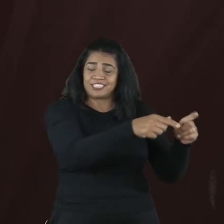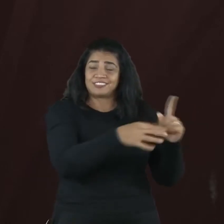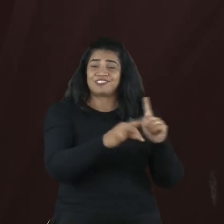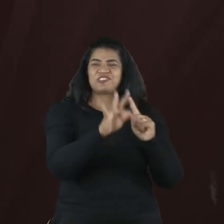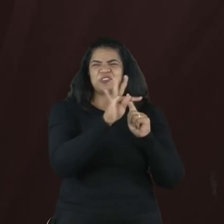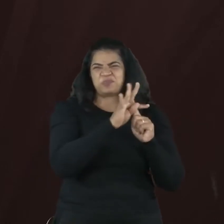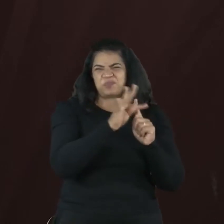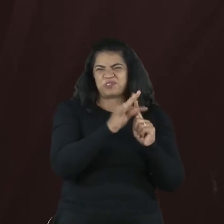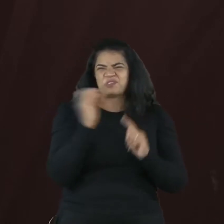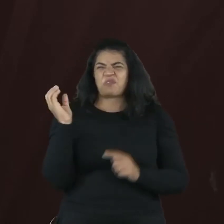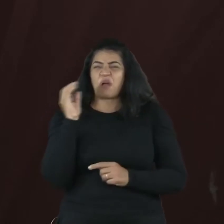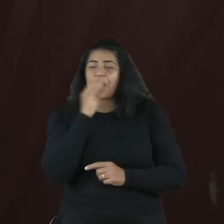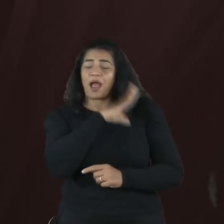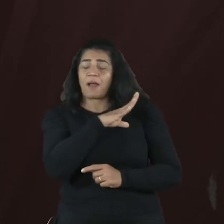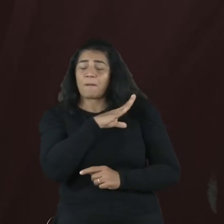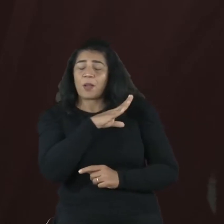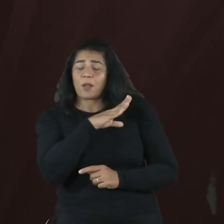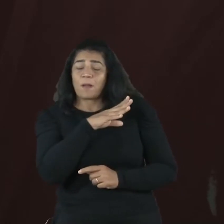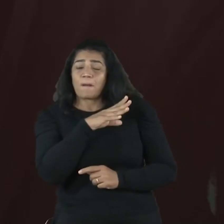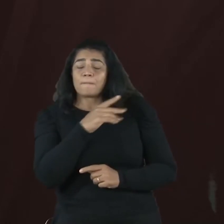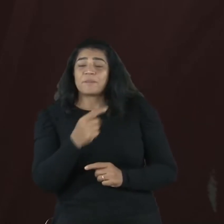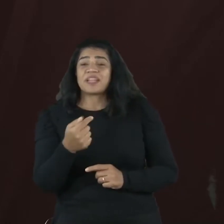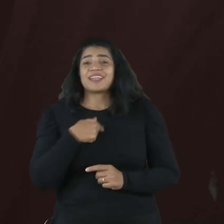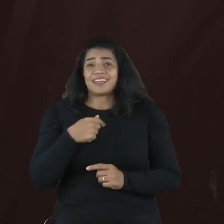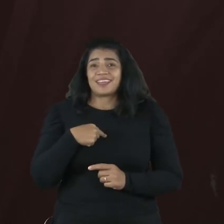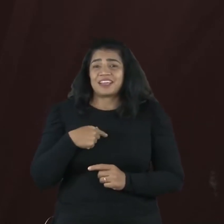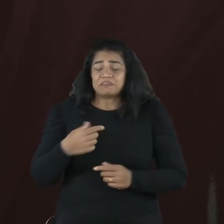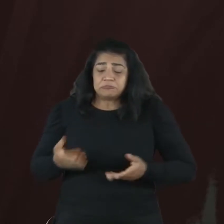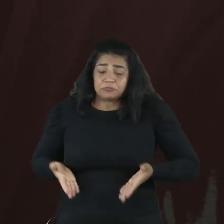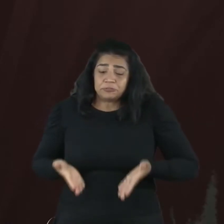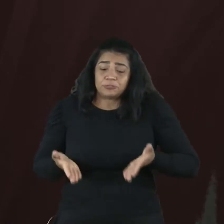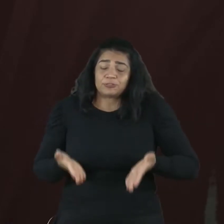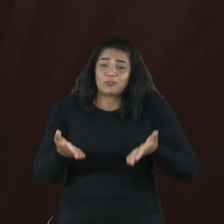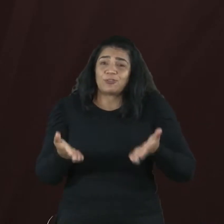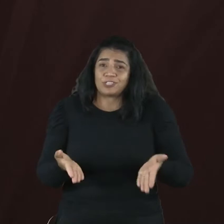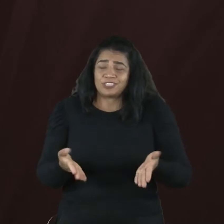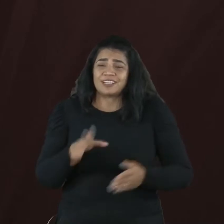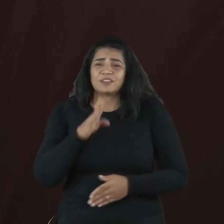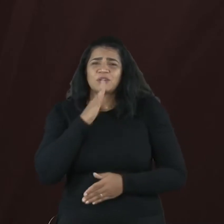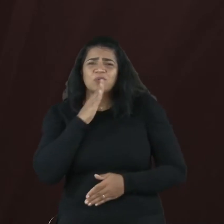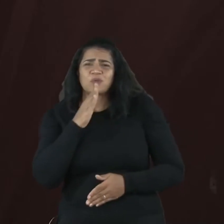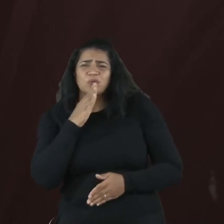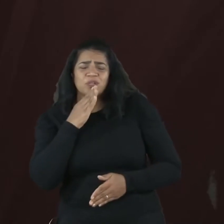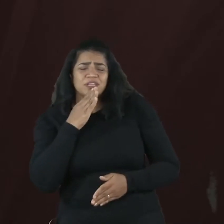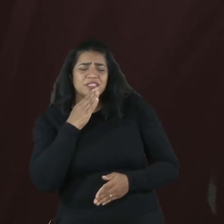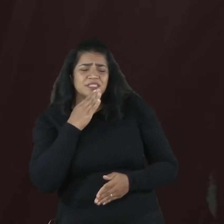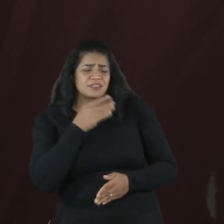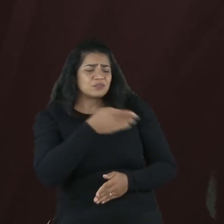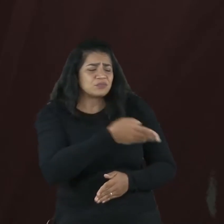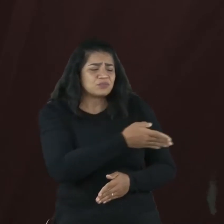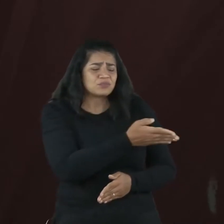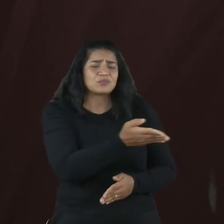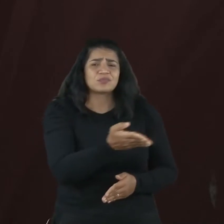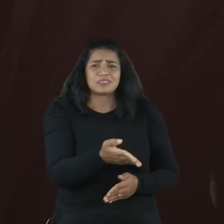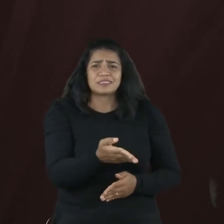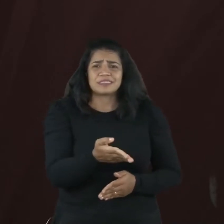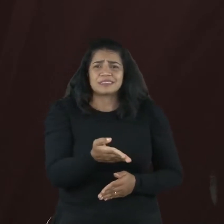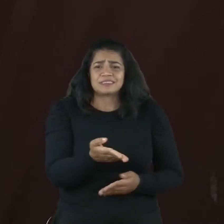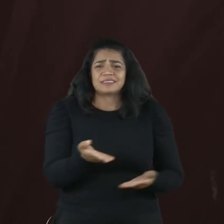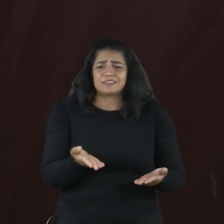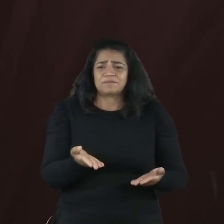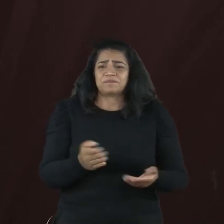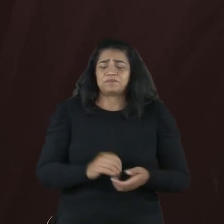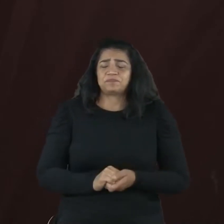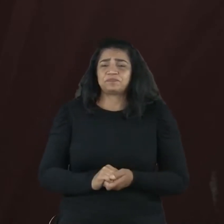também, tendo conhecimento da vossa situação, porque a ninguém tenho de igual sentimento que